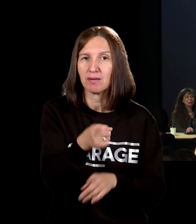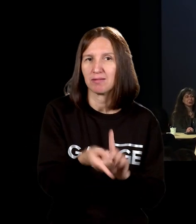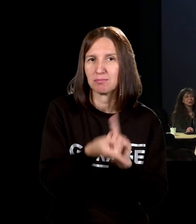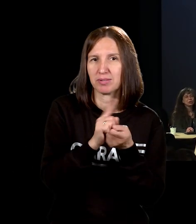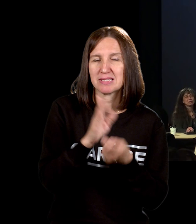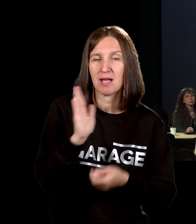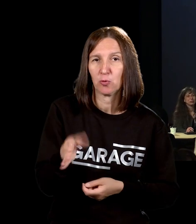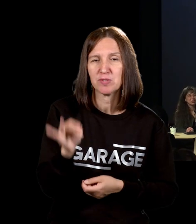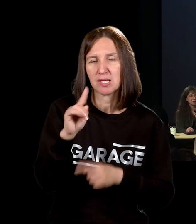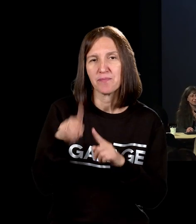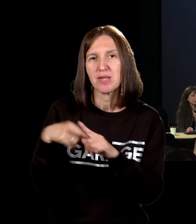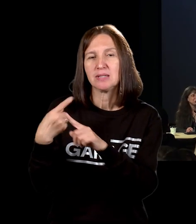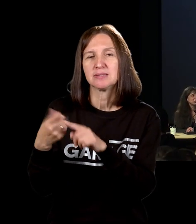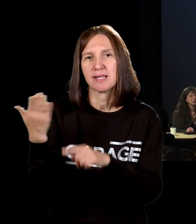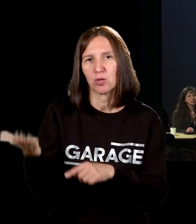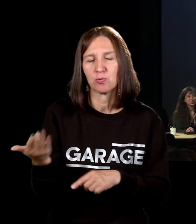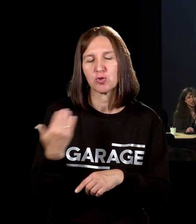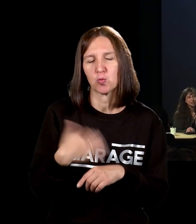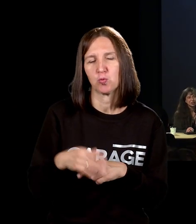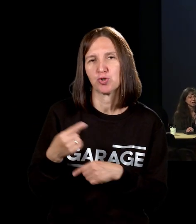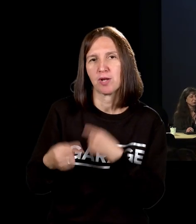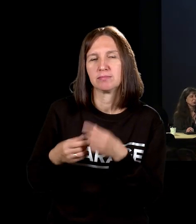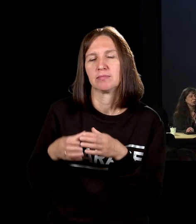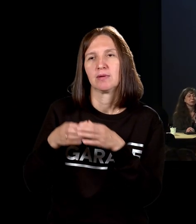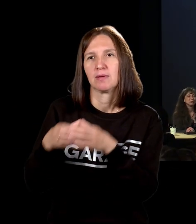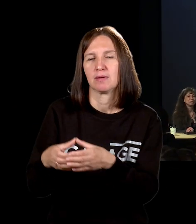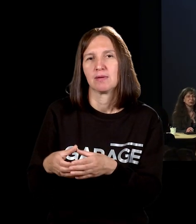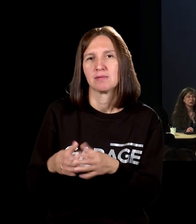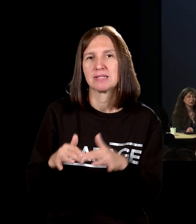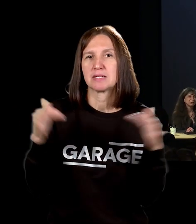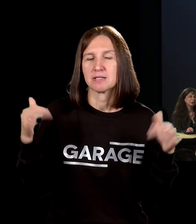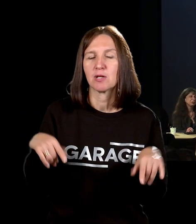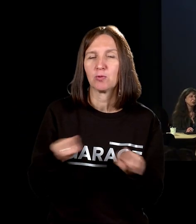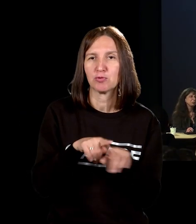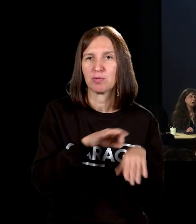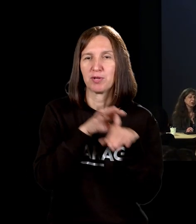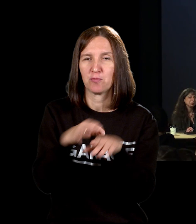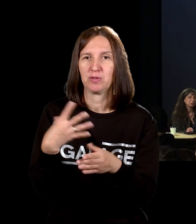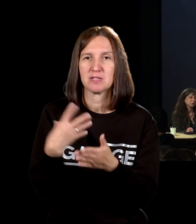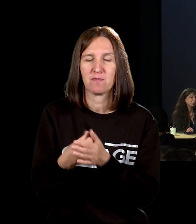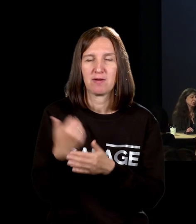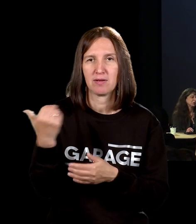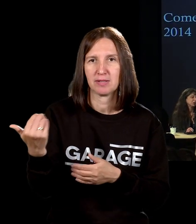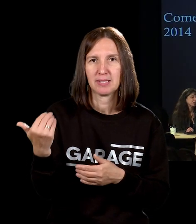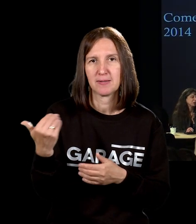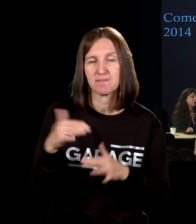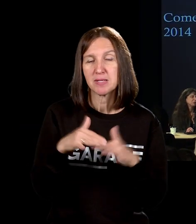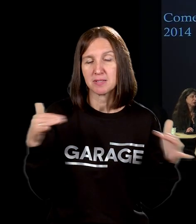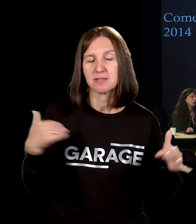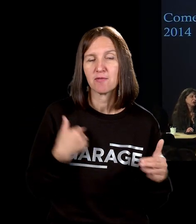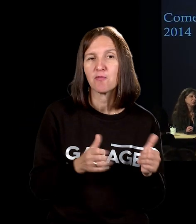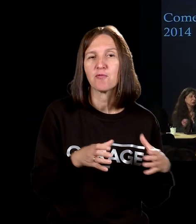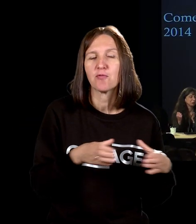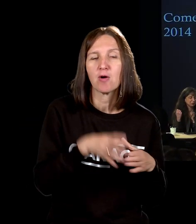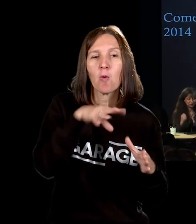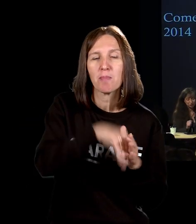Ну, вот еще там следующая, как бы, следующая генерация зрителей, которую Чепманы приводят на свои выставки, в компании, с которыми нам это предстоит смотреть, это